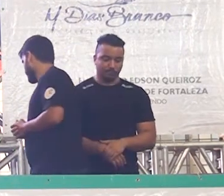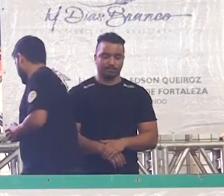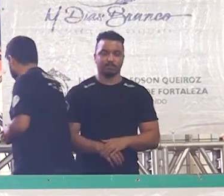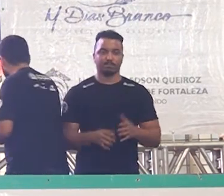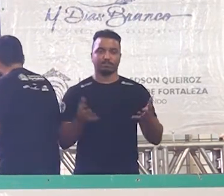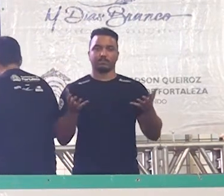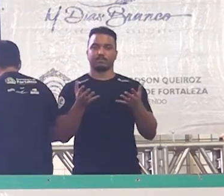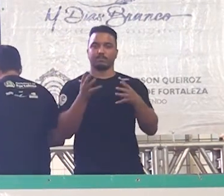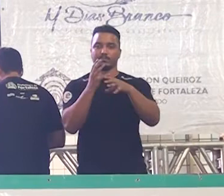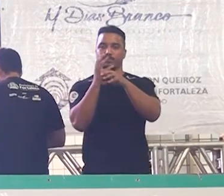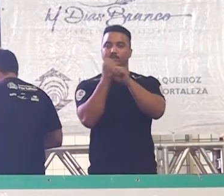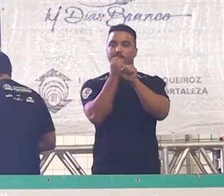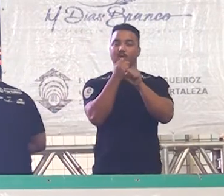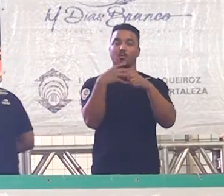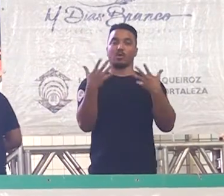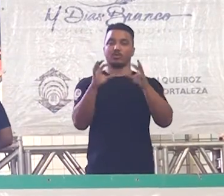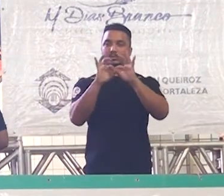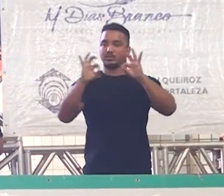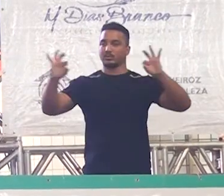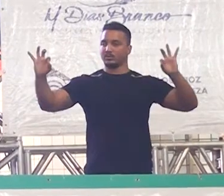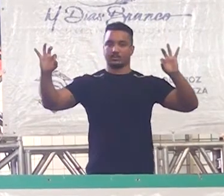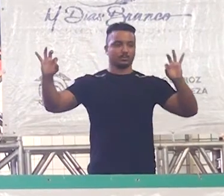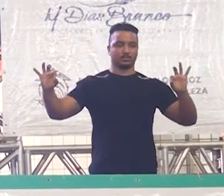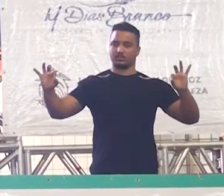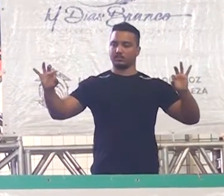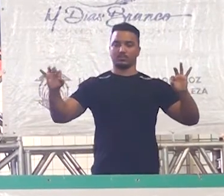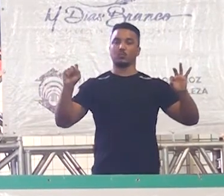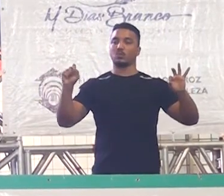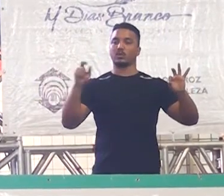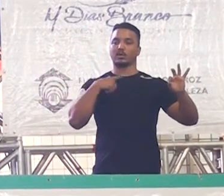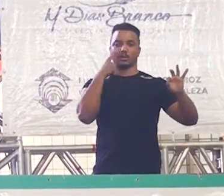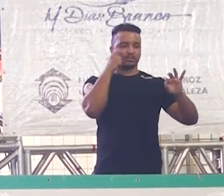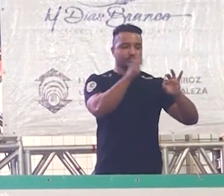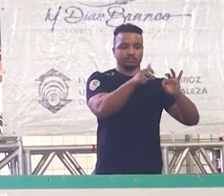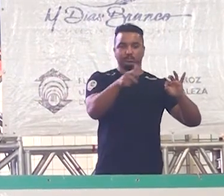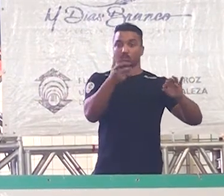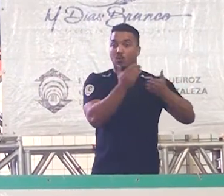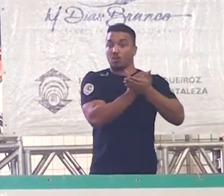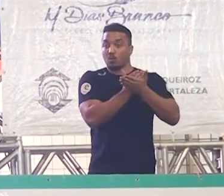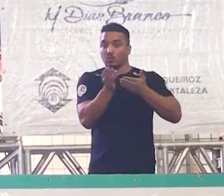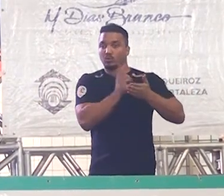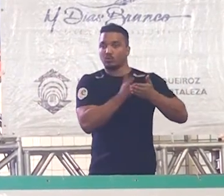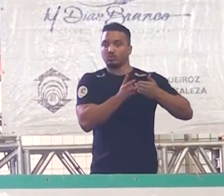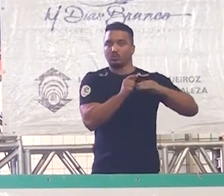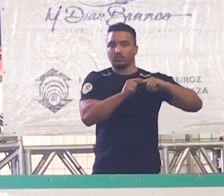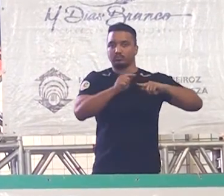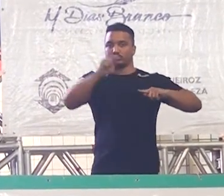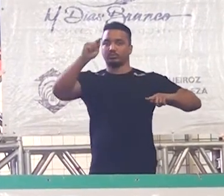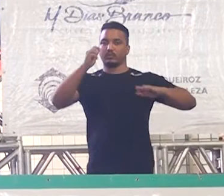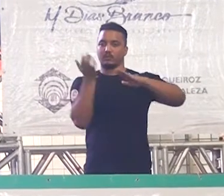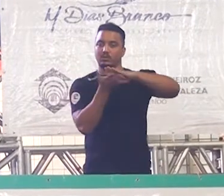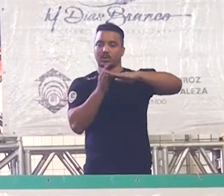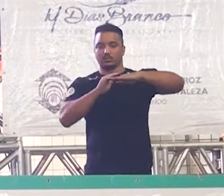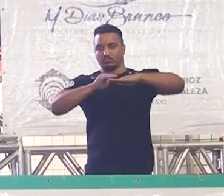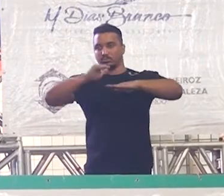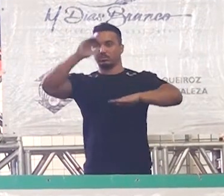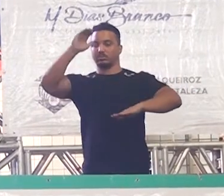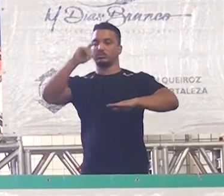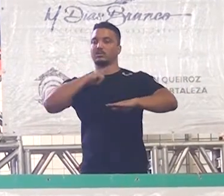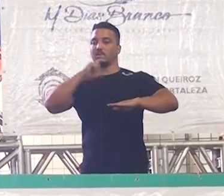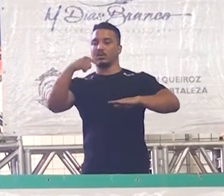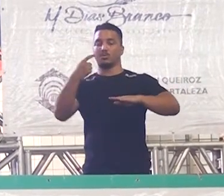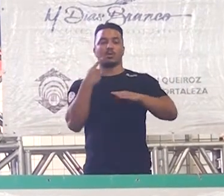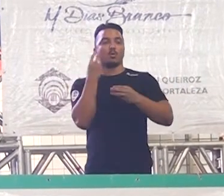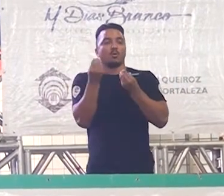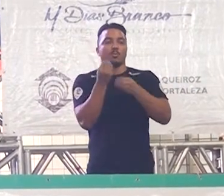calcular qual é a distância que ele andou ainda acelerando e depois disso qual é a distância que ele vai